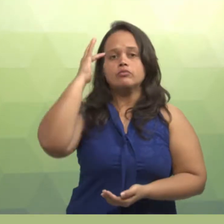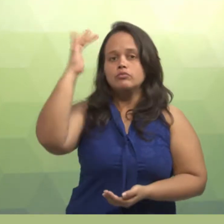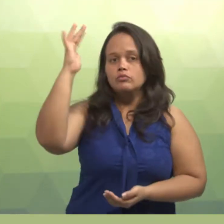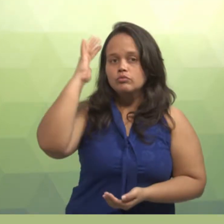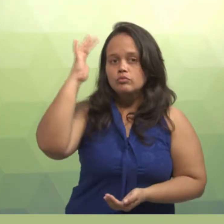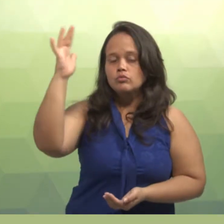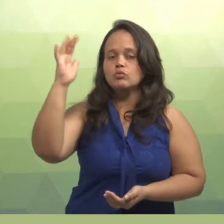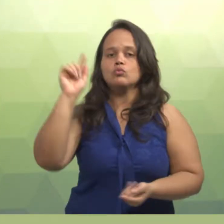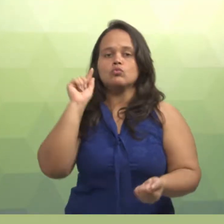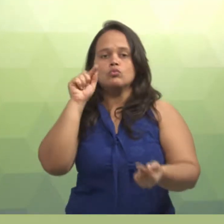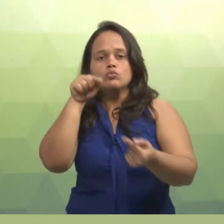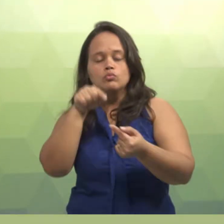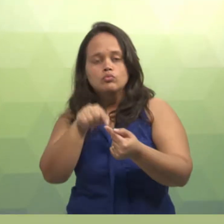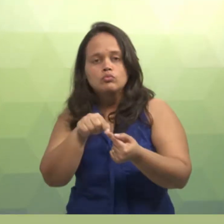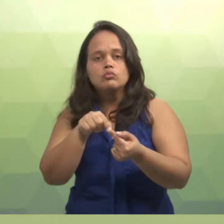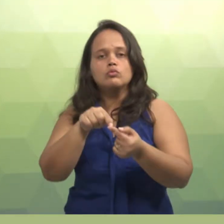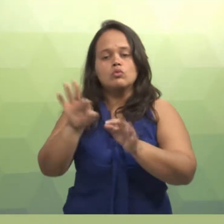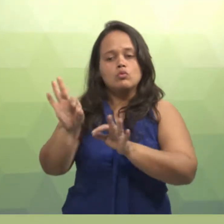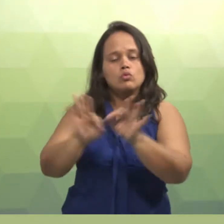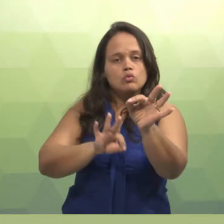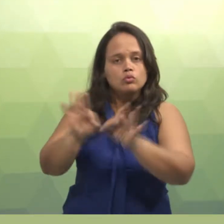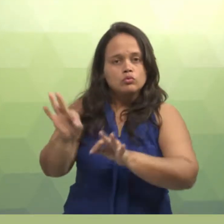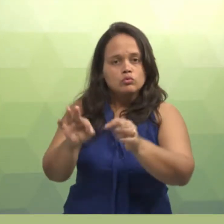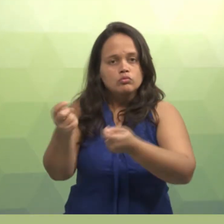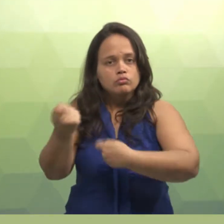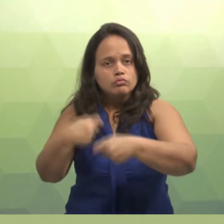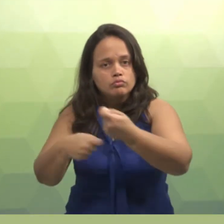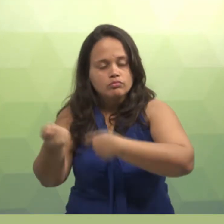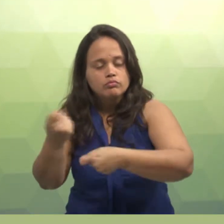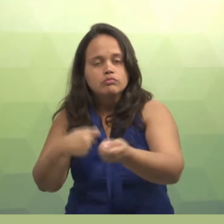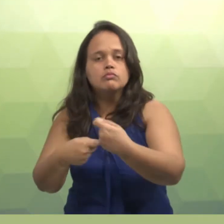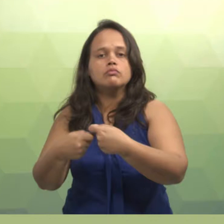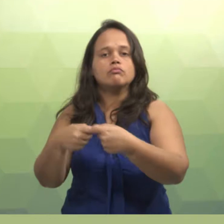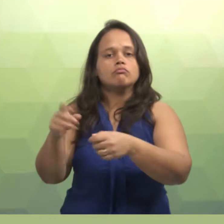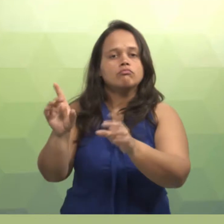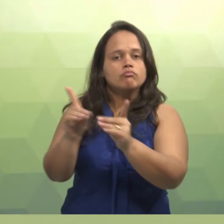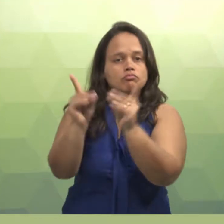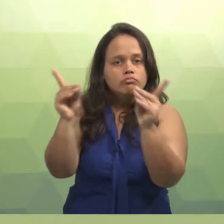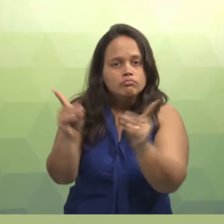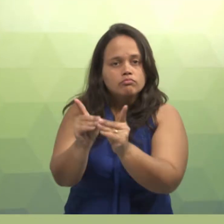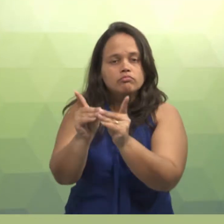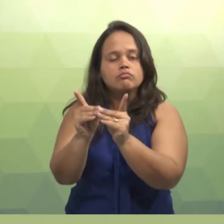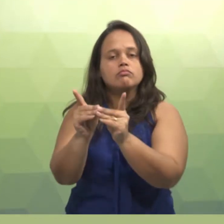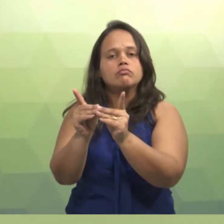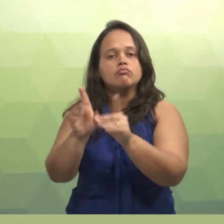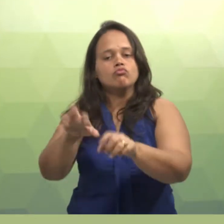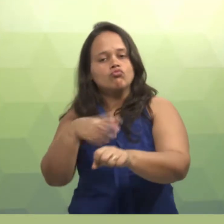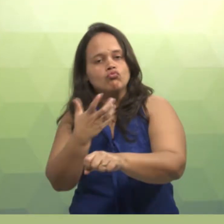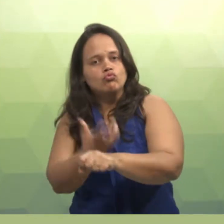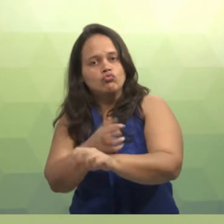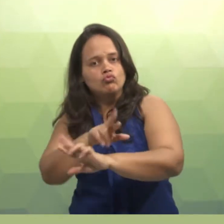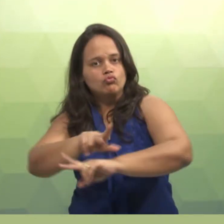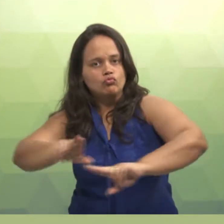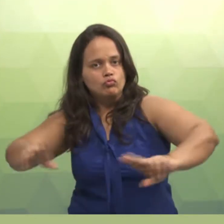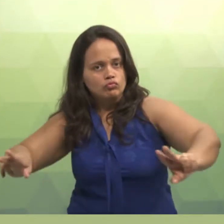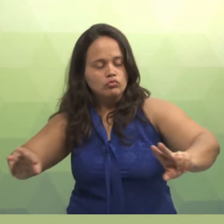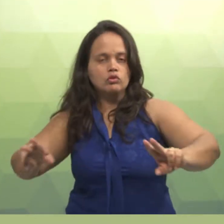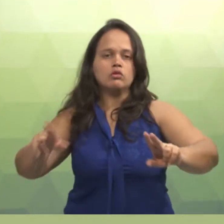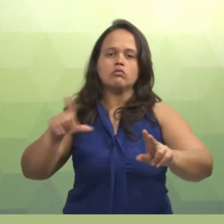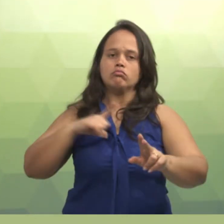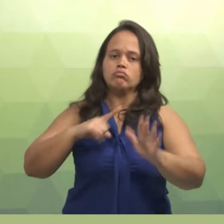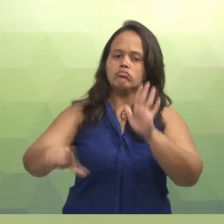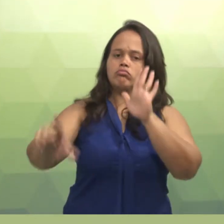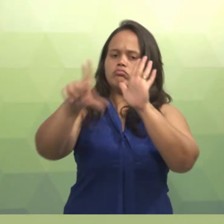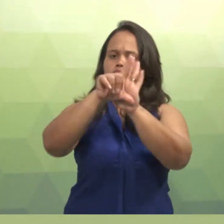objetivos, a organização administrativa, didática e disciplinar como instrumento legal que organiza